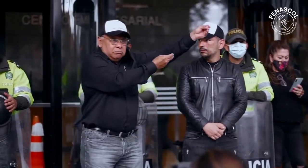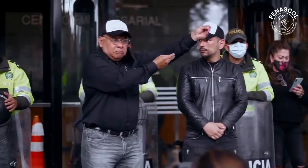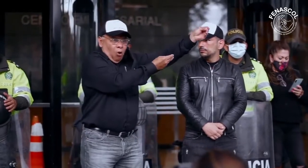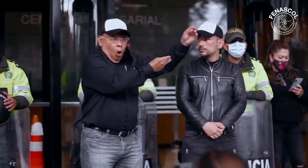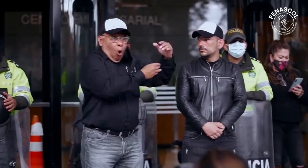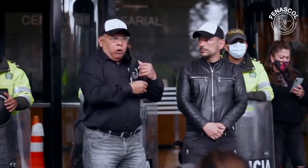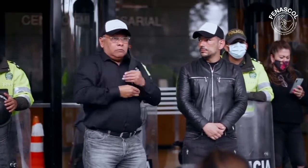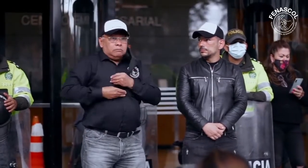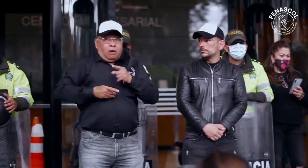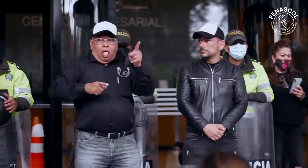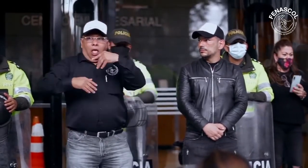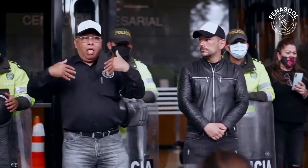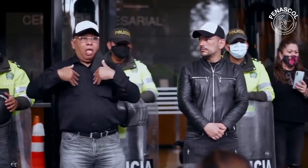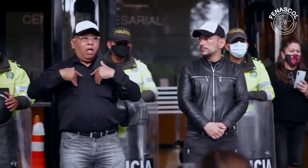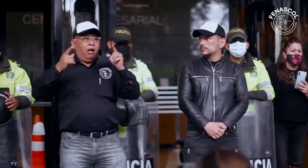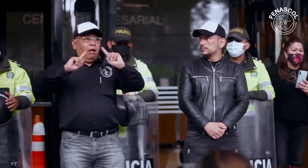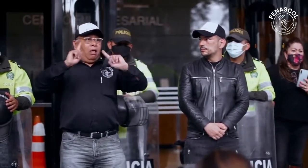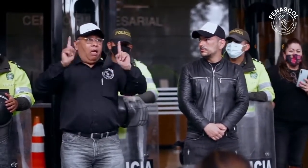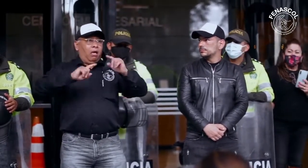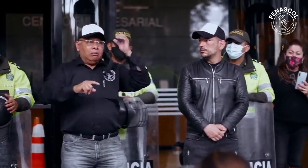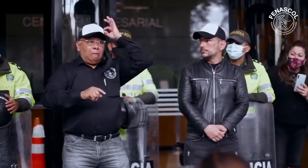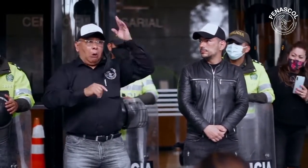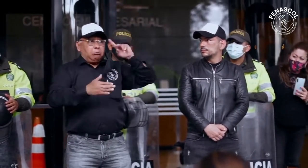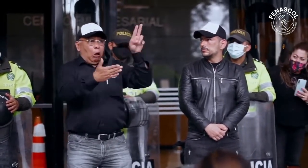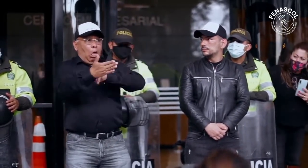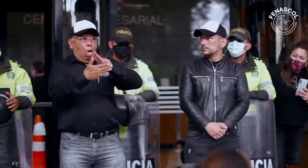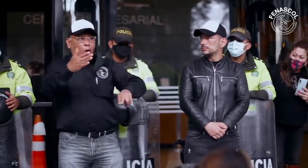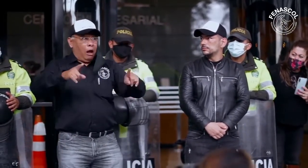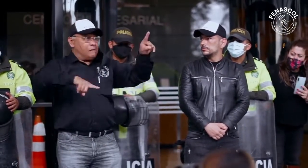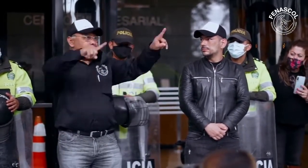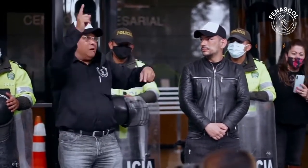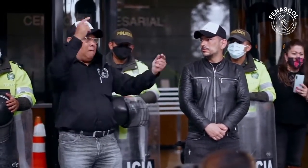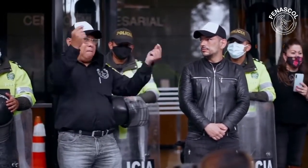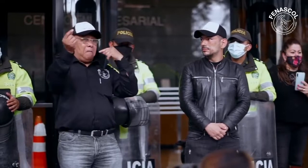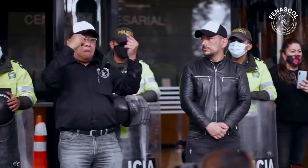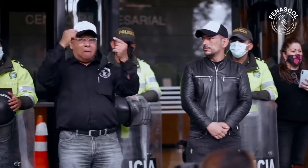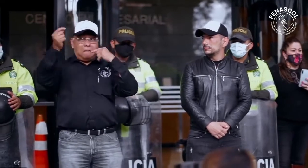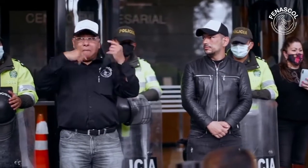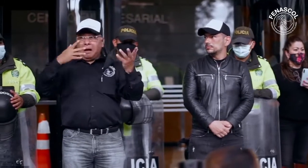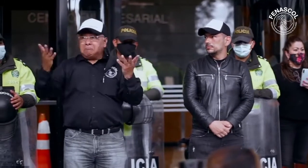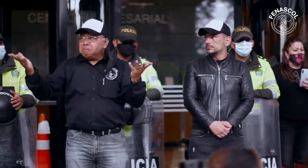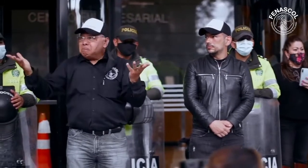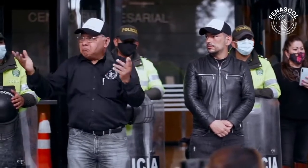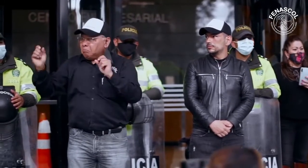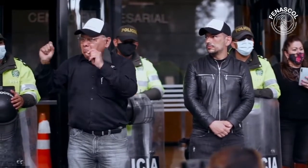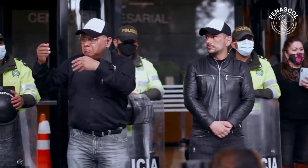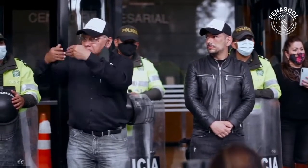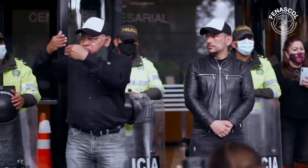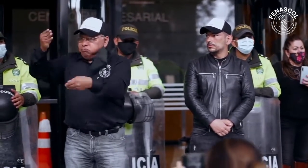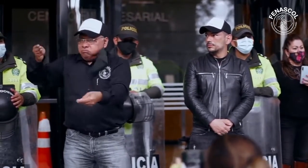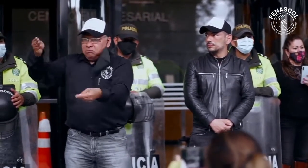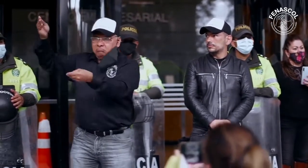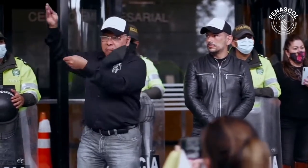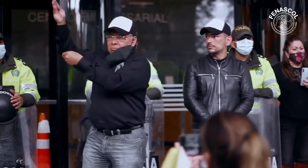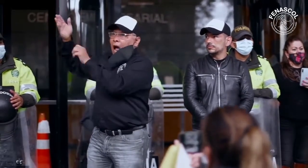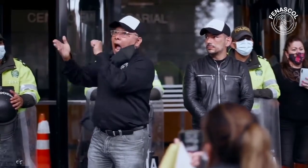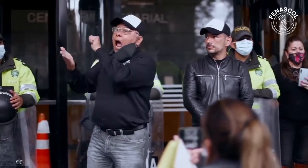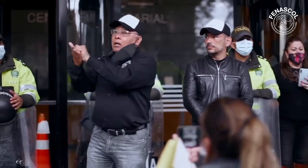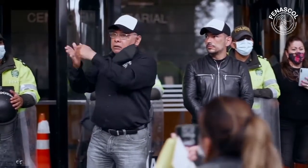ustedes están de acuerdo, nosotros podemos compartir esa información. Si ustedes no están de acuerdo, no lo hacemos.